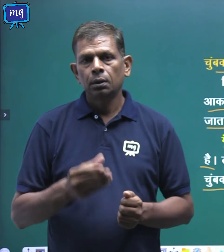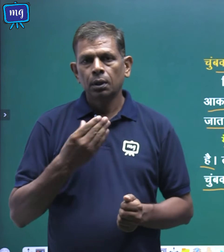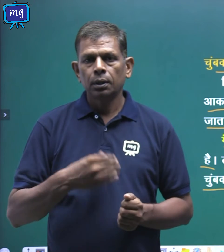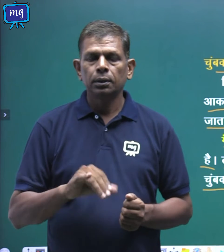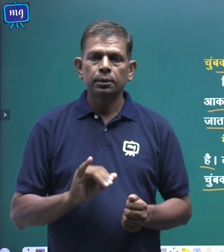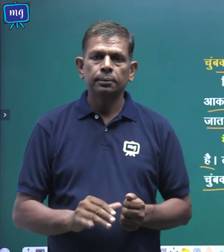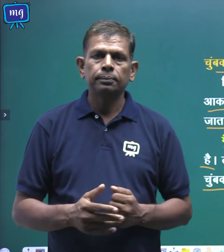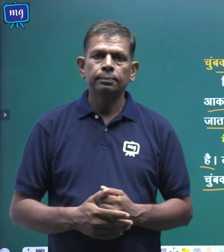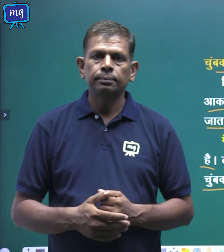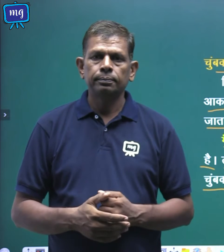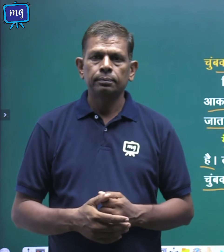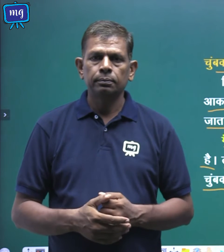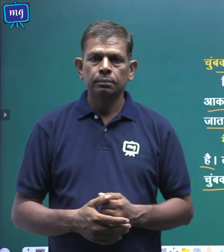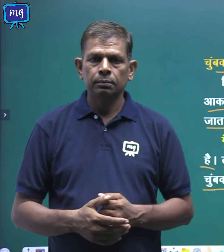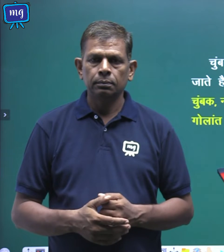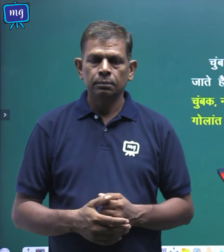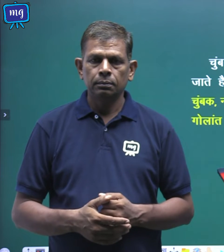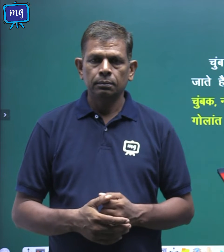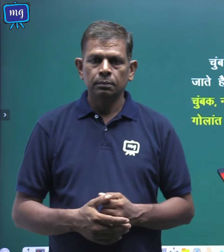कहलाते हैं।